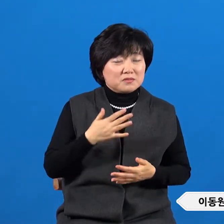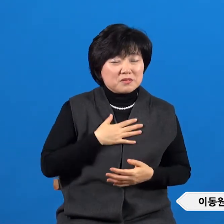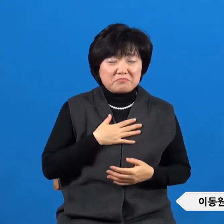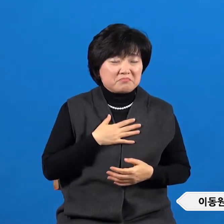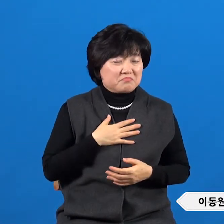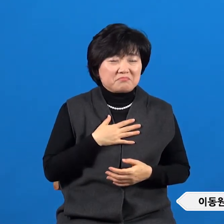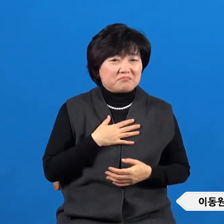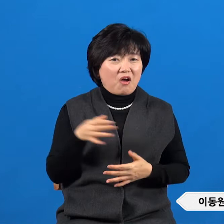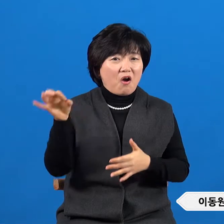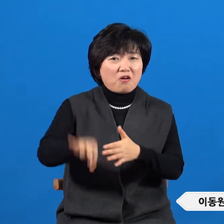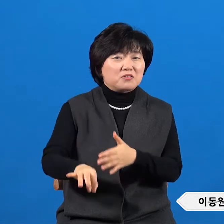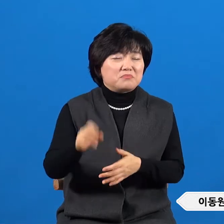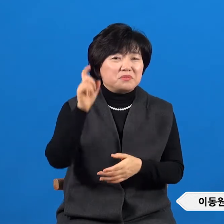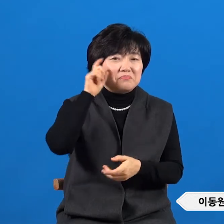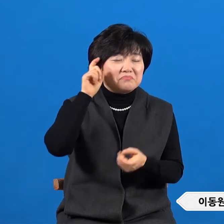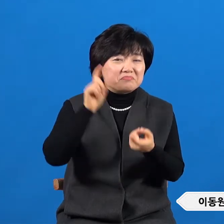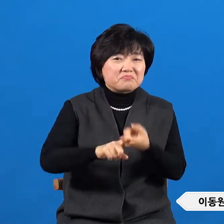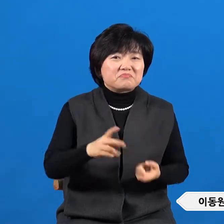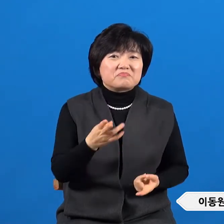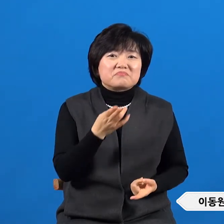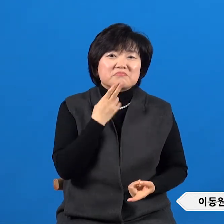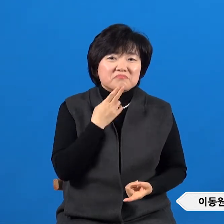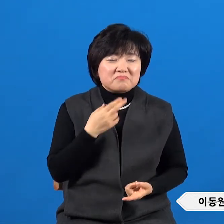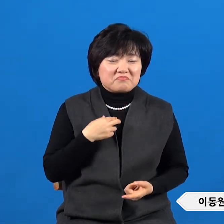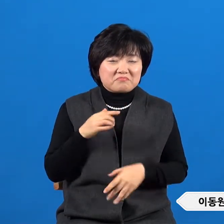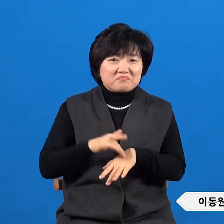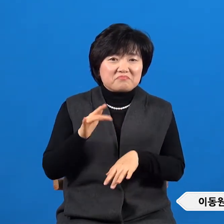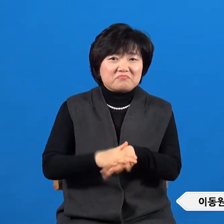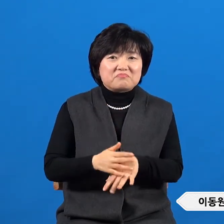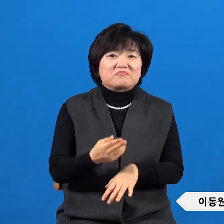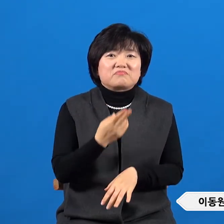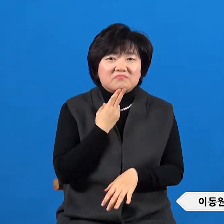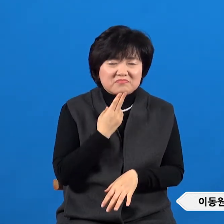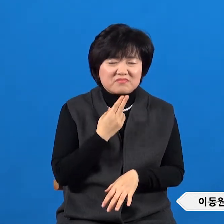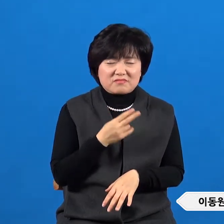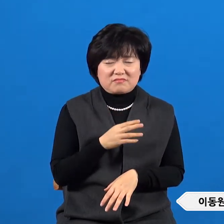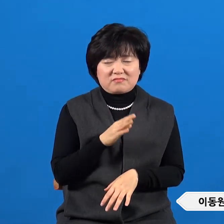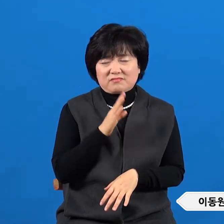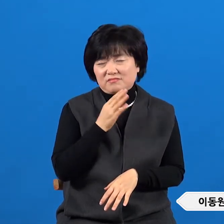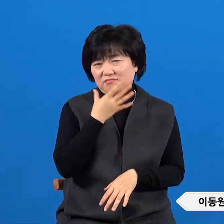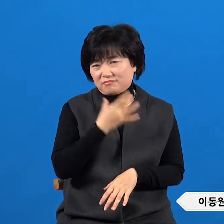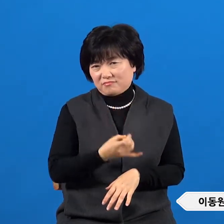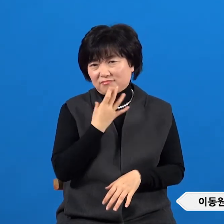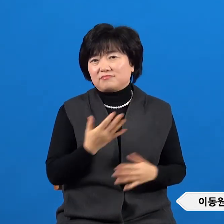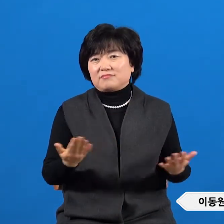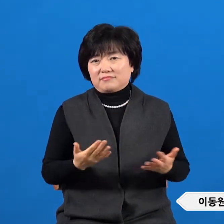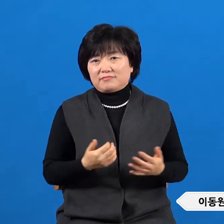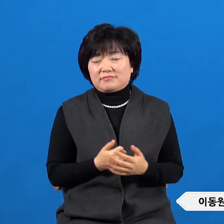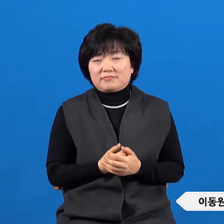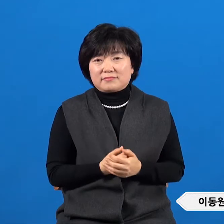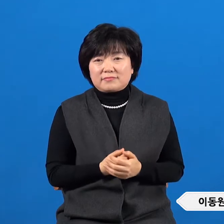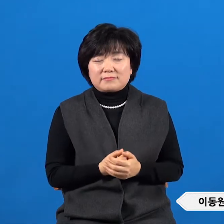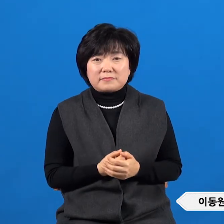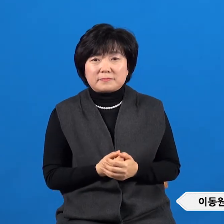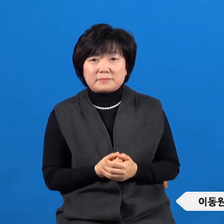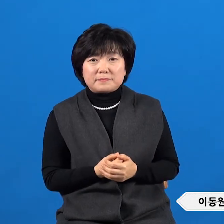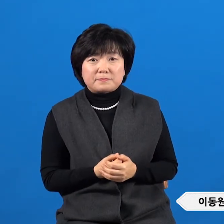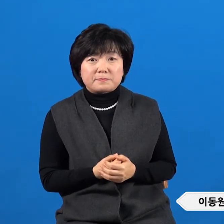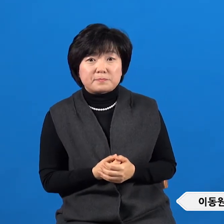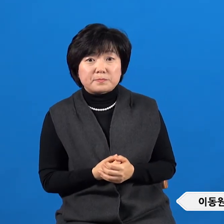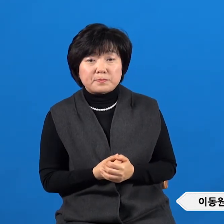않는 습관을 갖게 된다면 그것 또한 매우 불행한 일이 아닐 수가 없습니다. 흥미로운